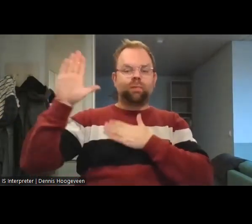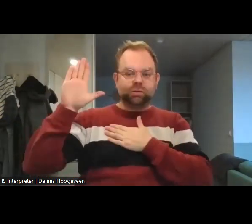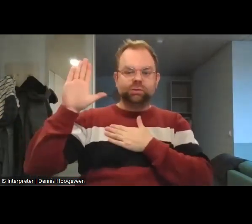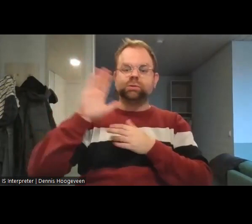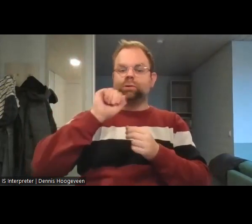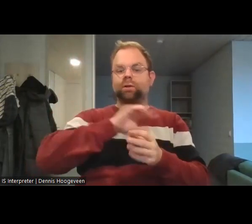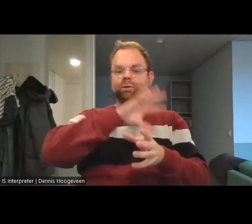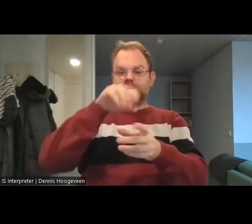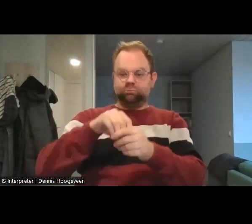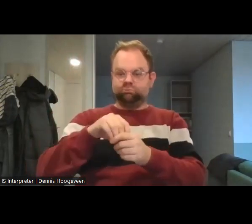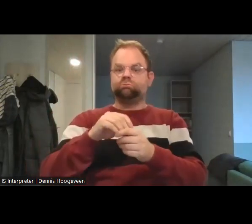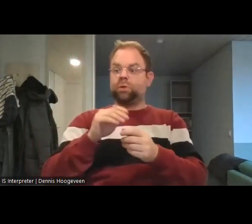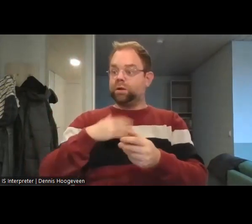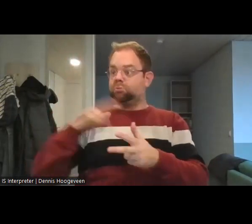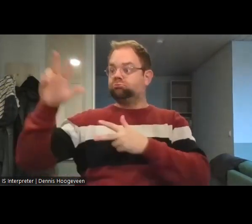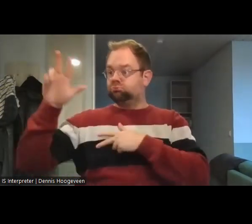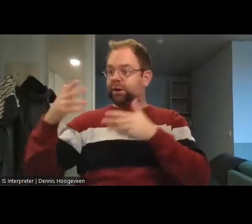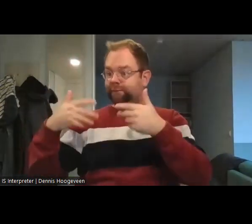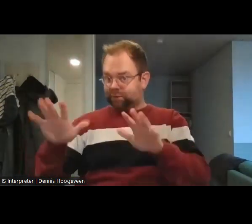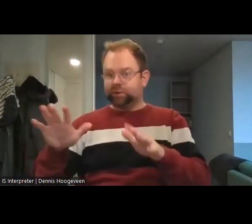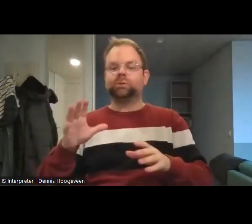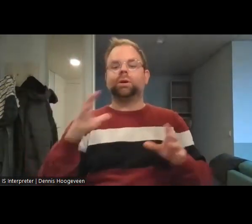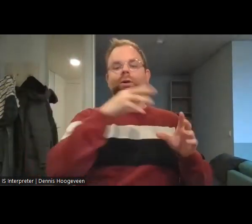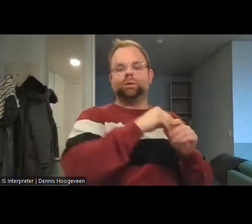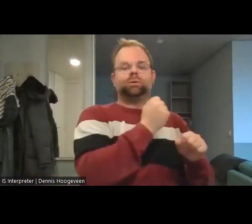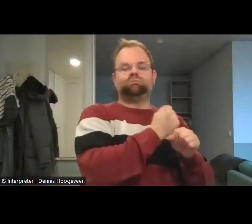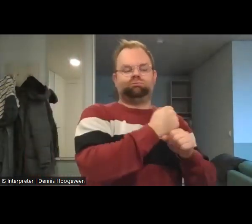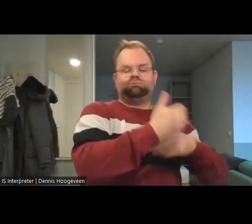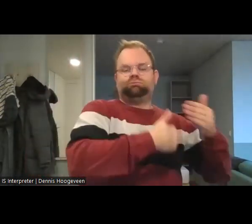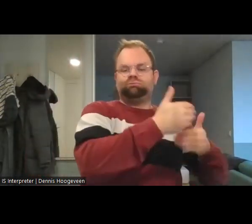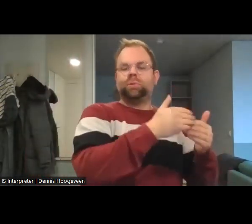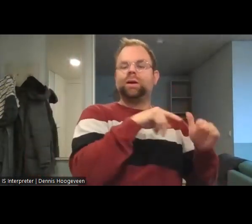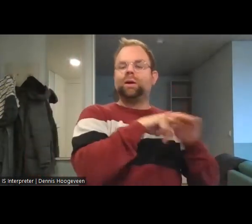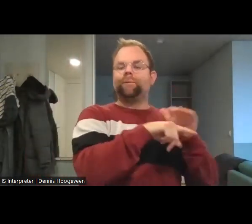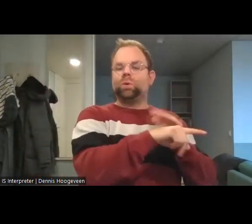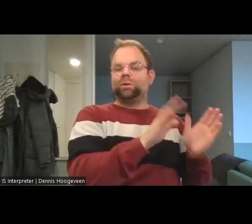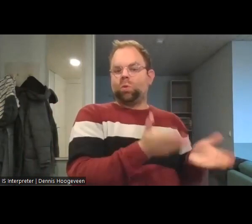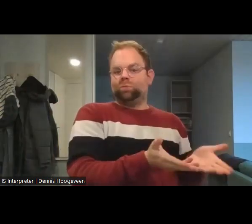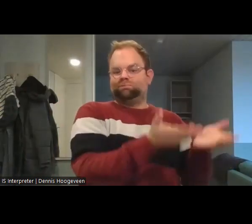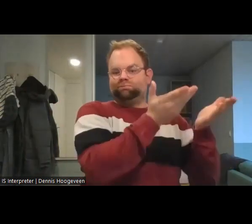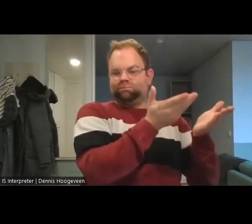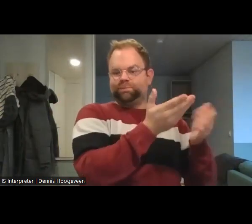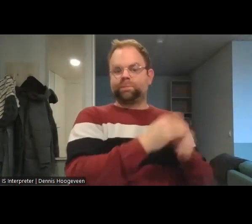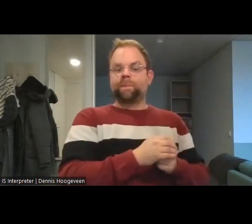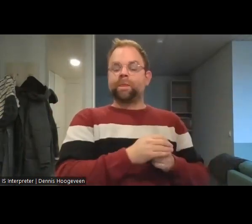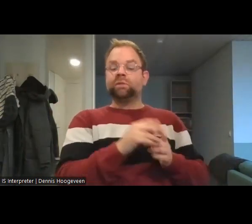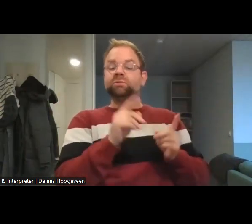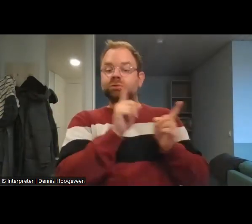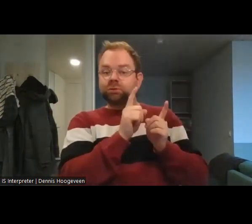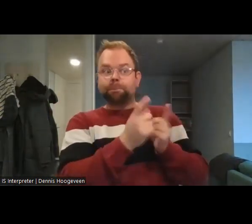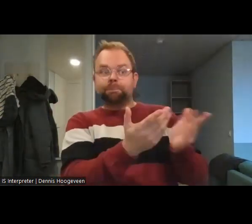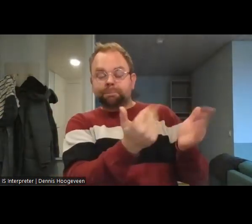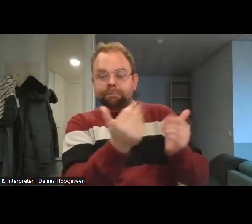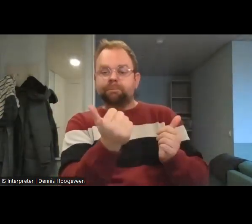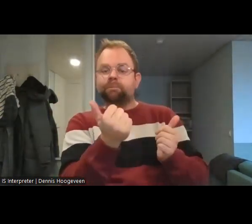réfugiés, dans utiliser la chance d'utiliser le support